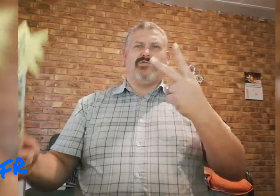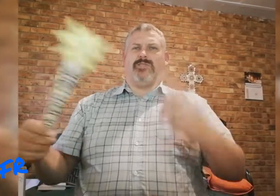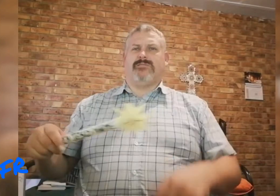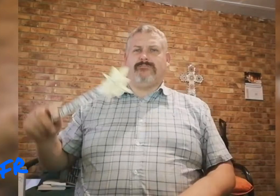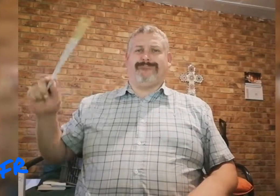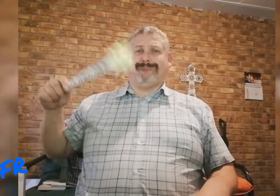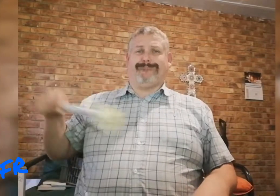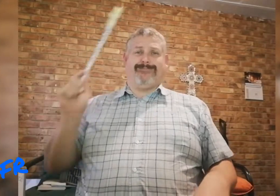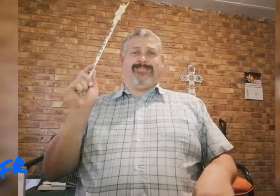soos